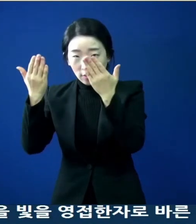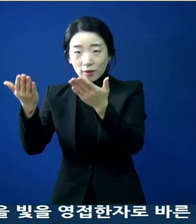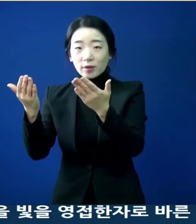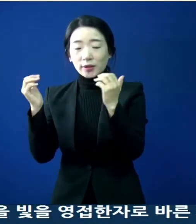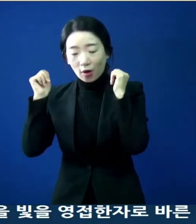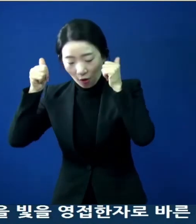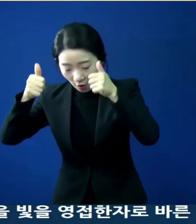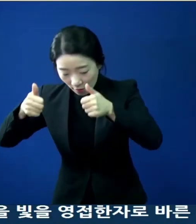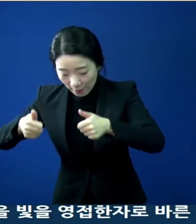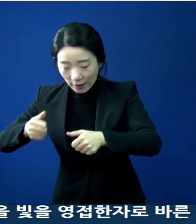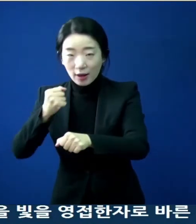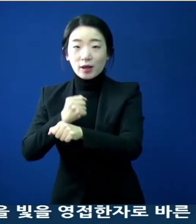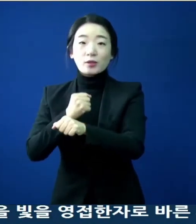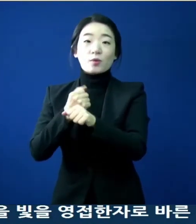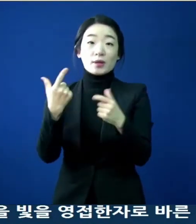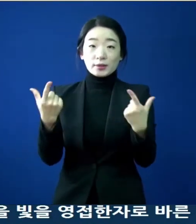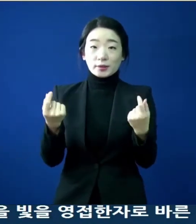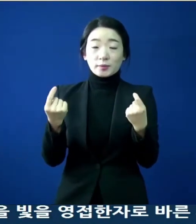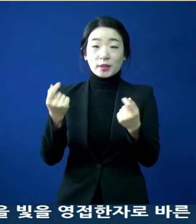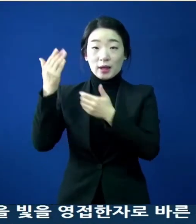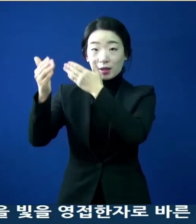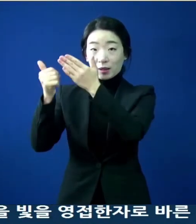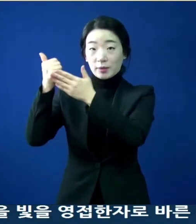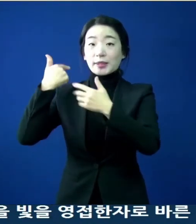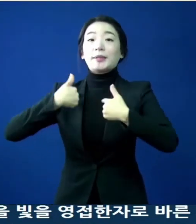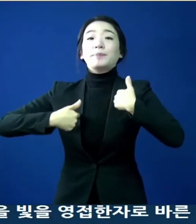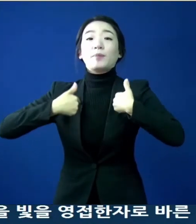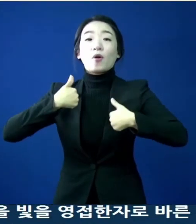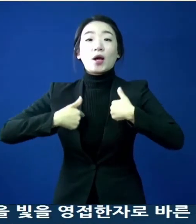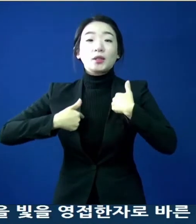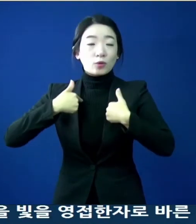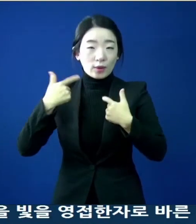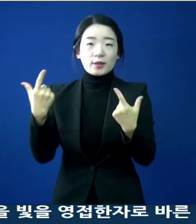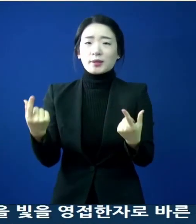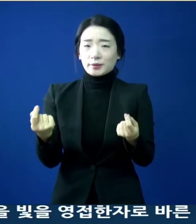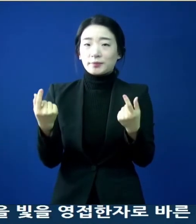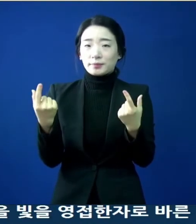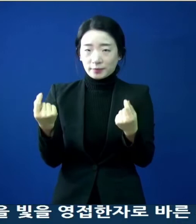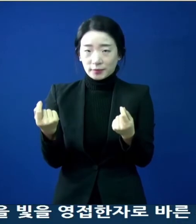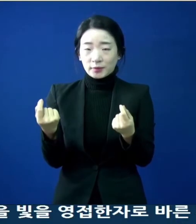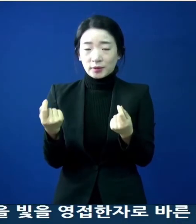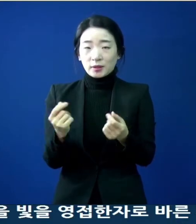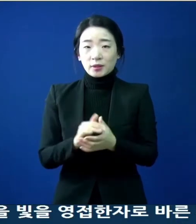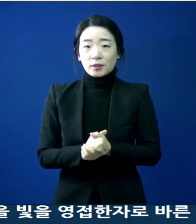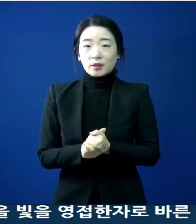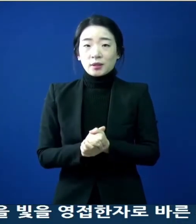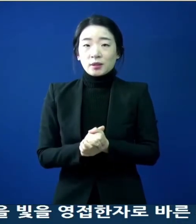하나님을 경배하고 그를 기뻐하는 자리에 서게 된다는 것이죠.